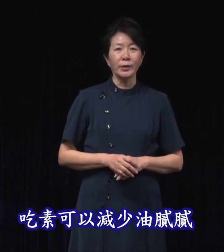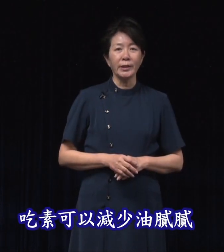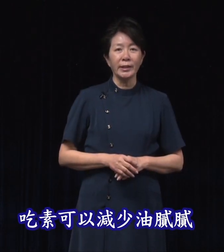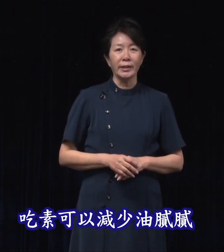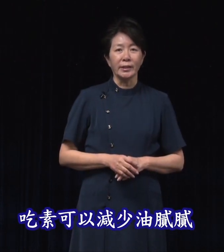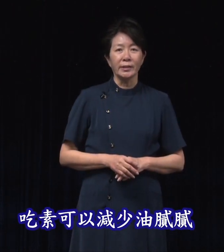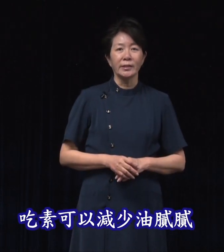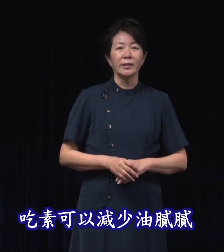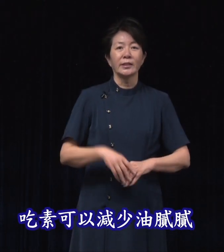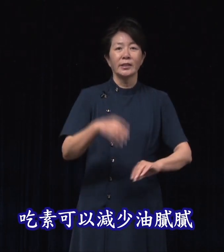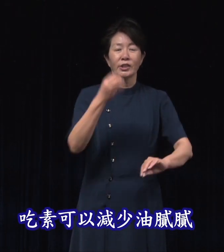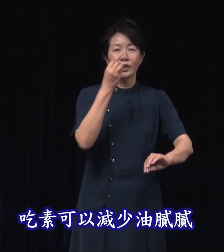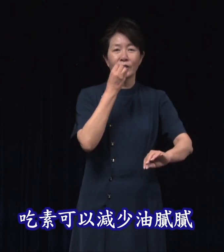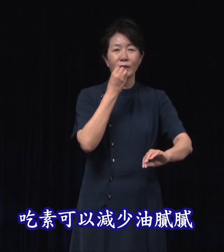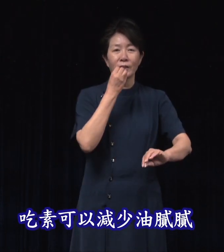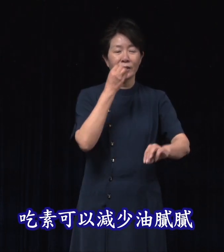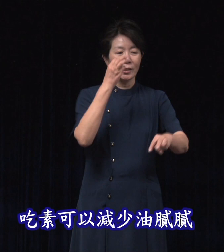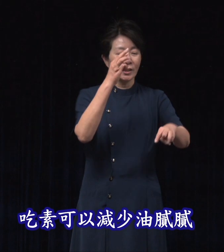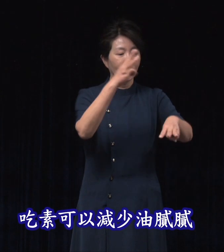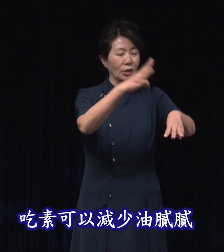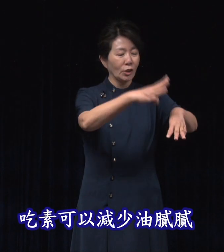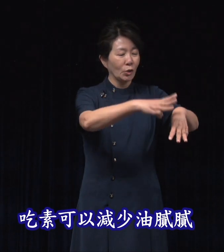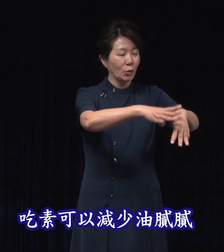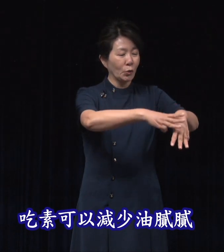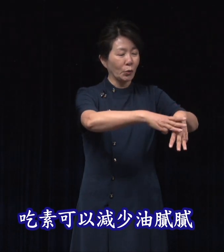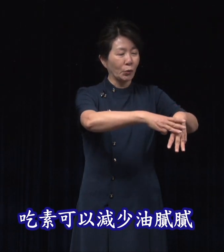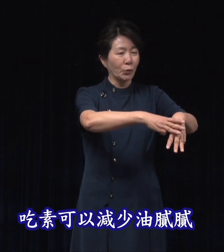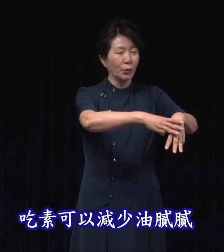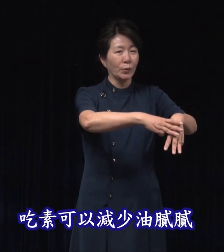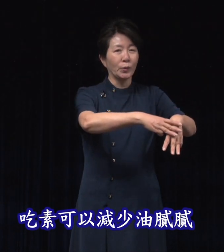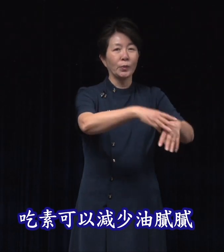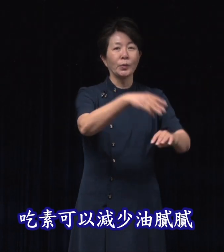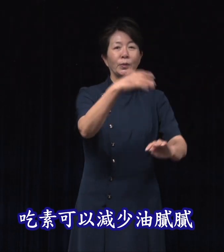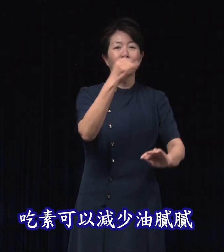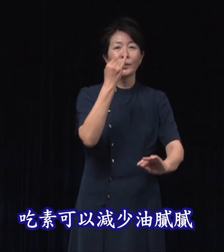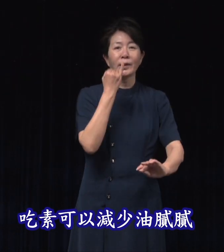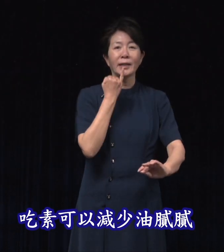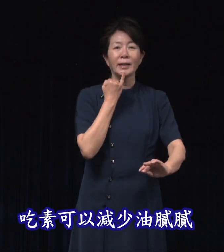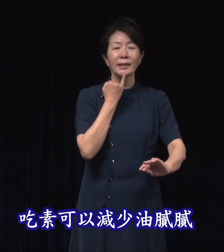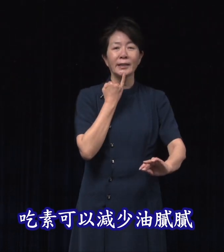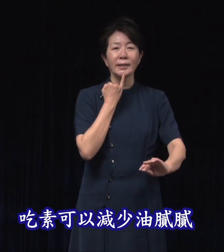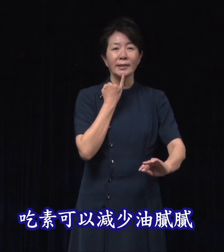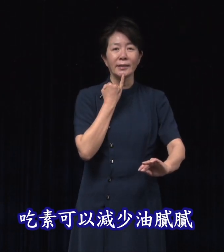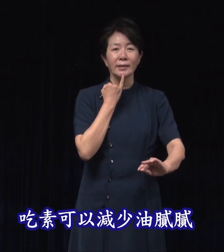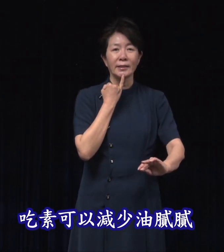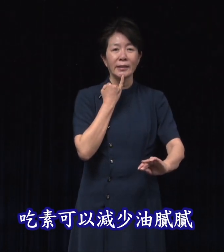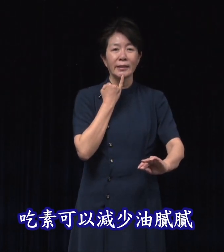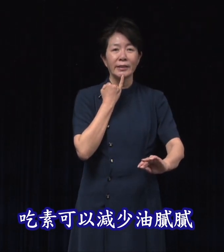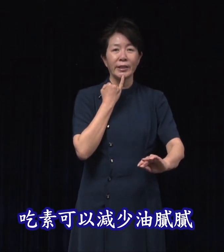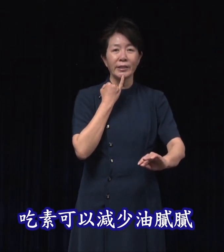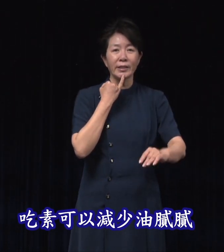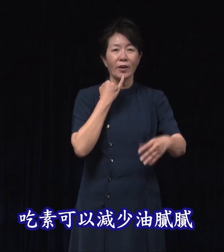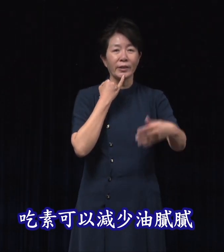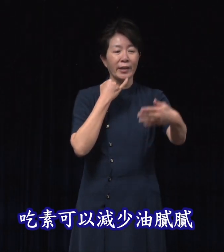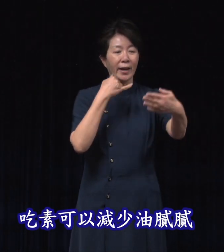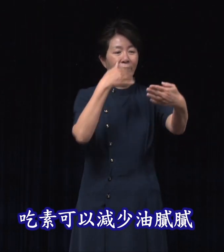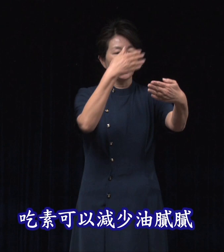腻，吃素可以减少一样，